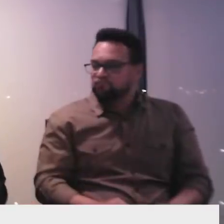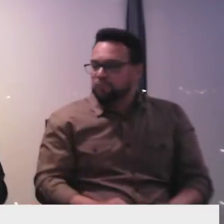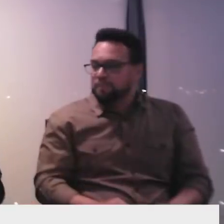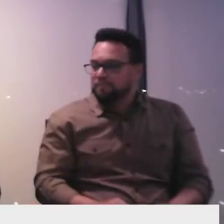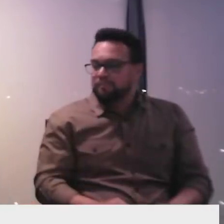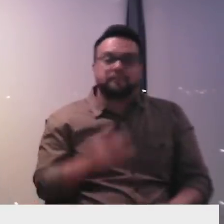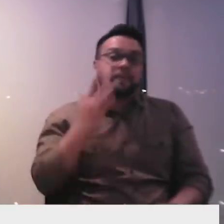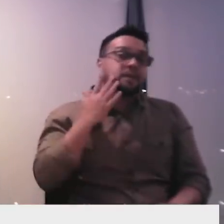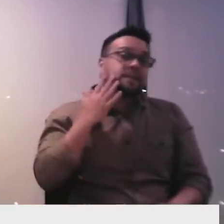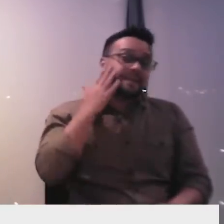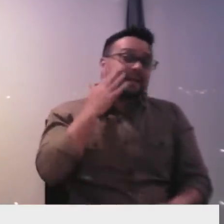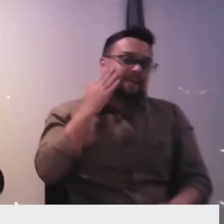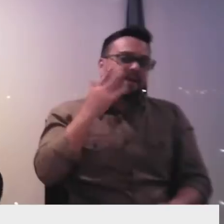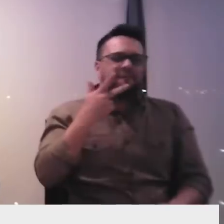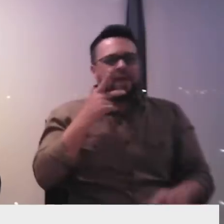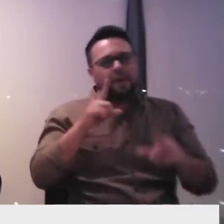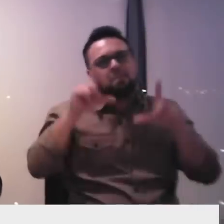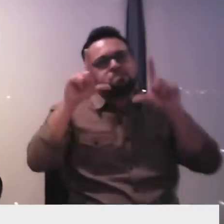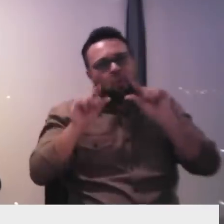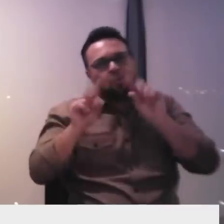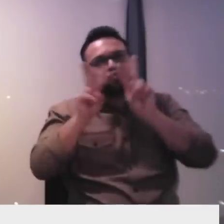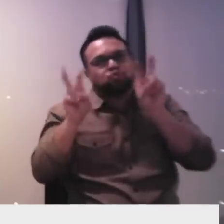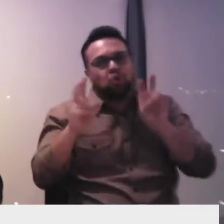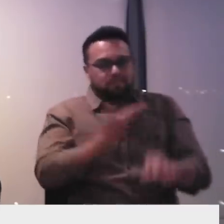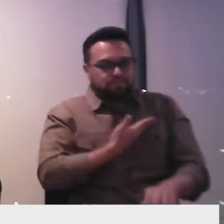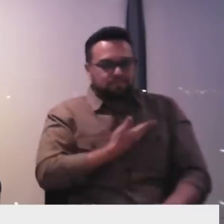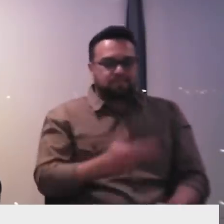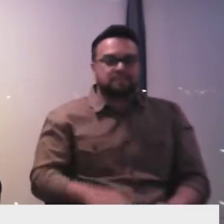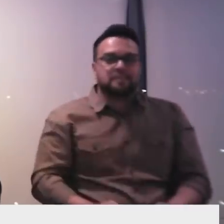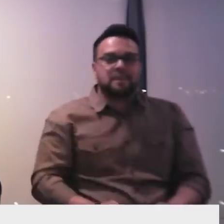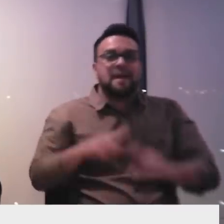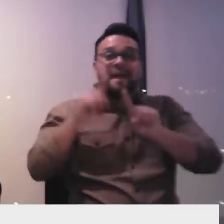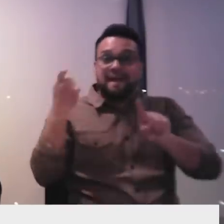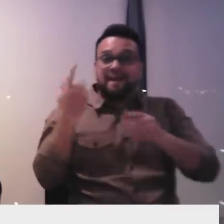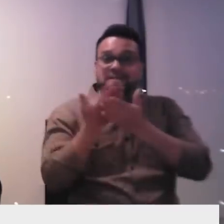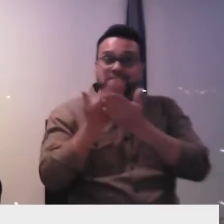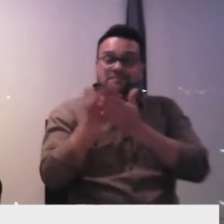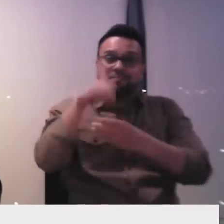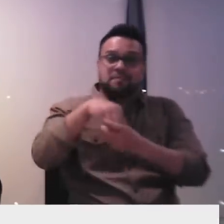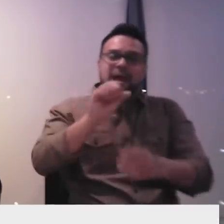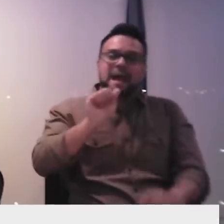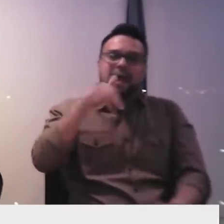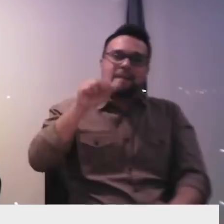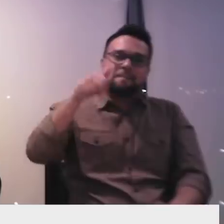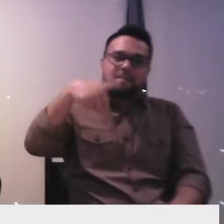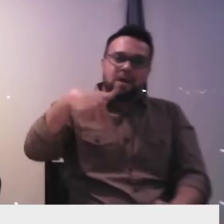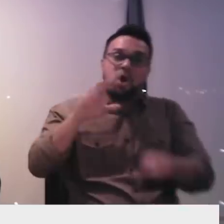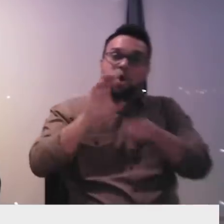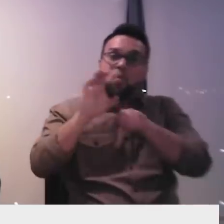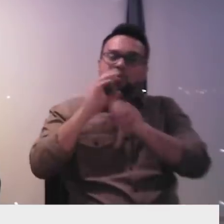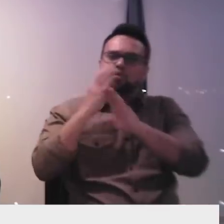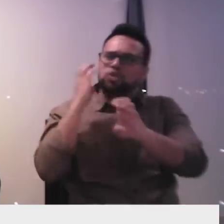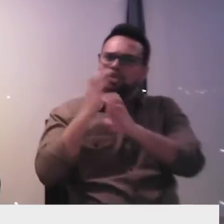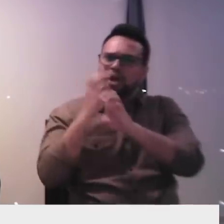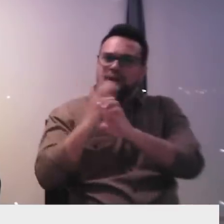o Tarcísio aqui, vamos lá. Falar um pouco dele aqui. Meu colega de Academia Militar das Agulhas Negras. No curso de engenharia, qual foi a tua classificação,